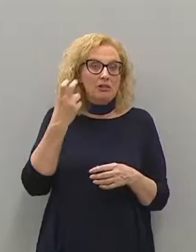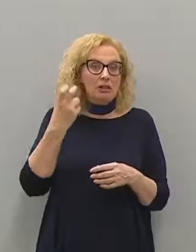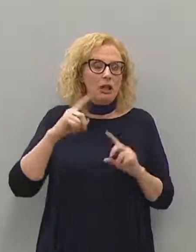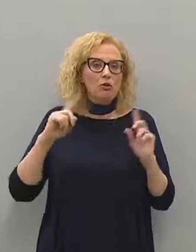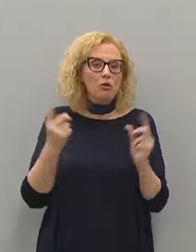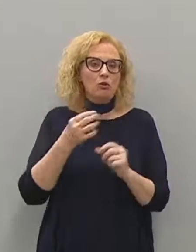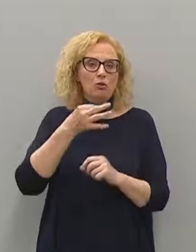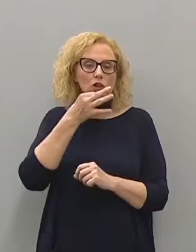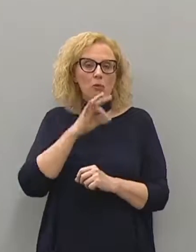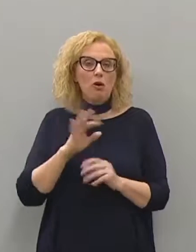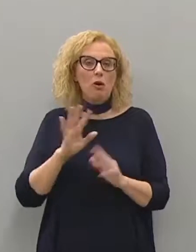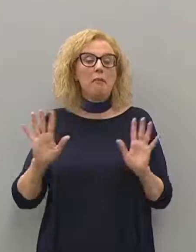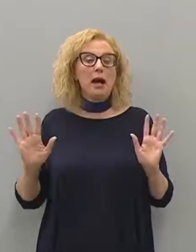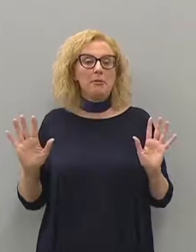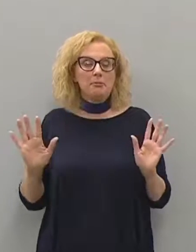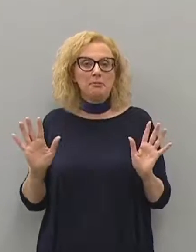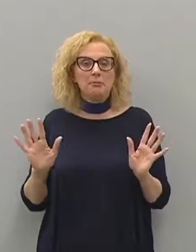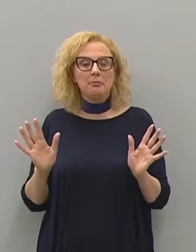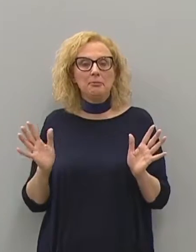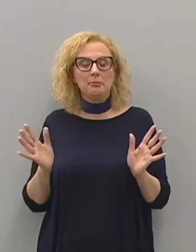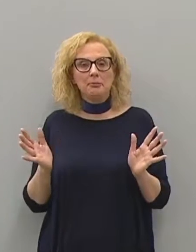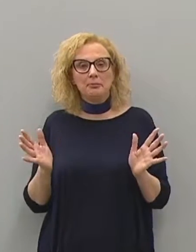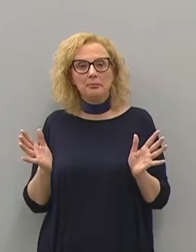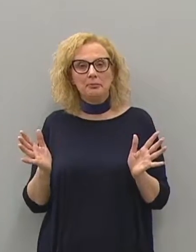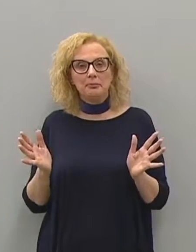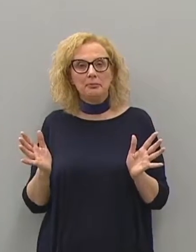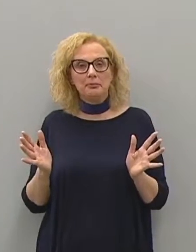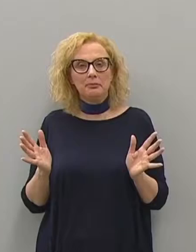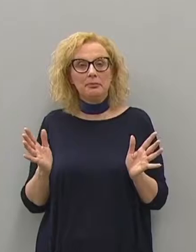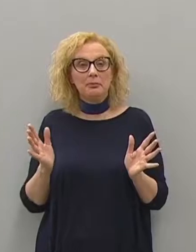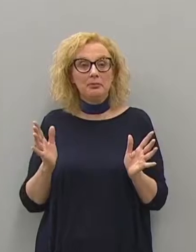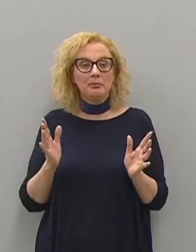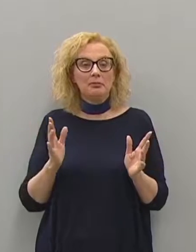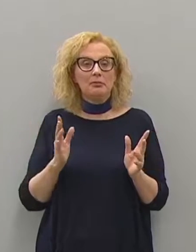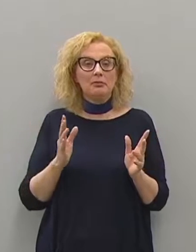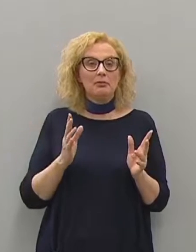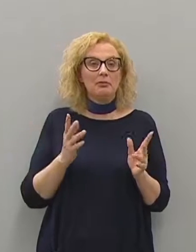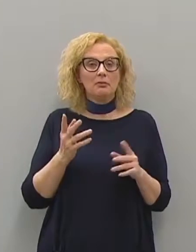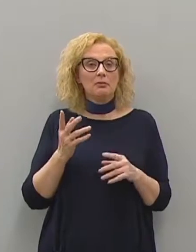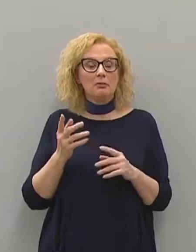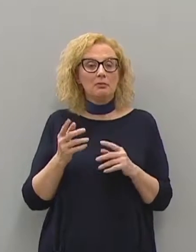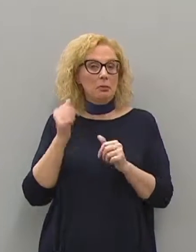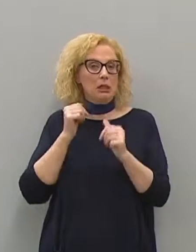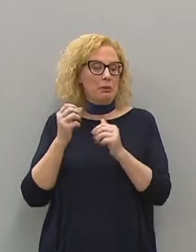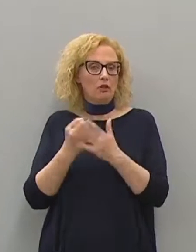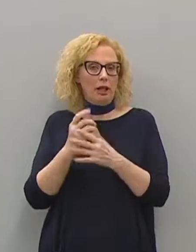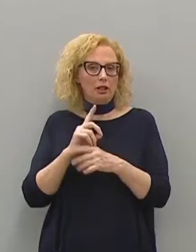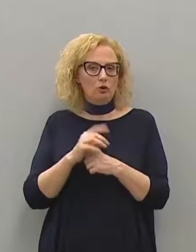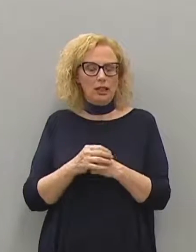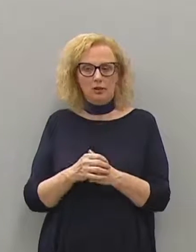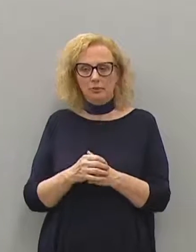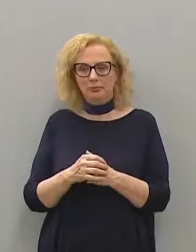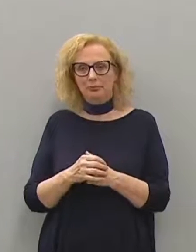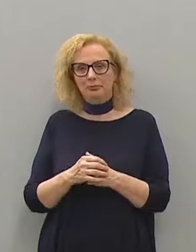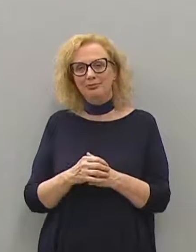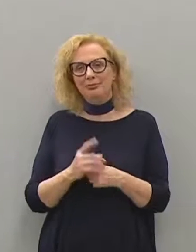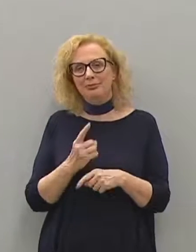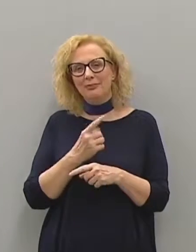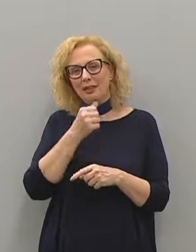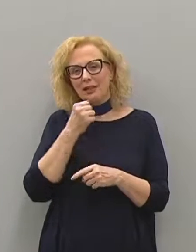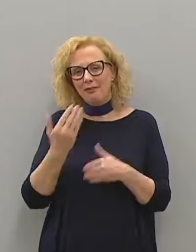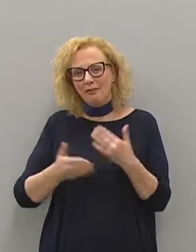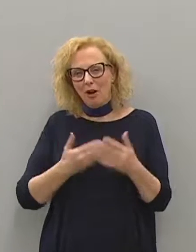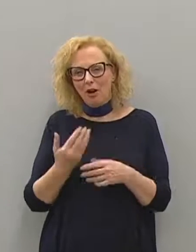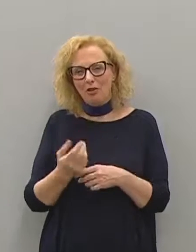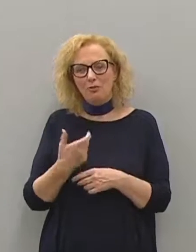però era una cosa che tra novembre a novembre nella caduta sempre molto rapidamente perché siamo molto novità dal